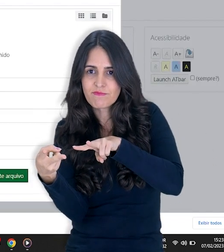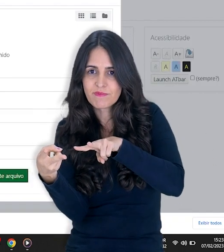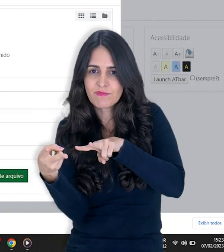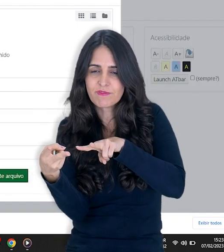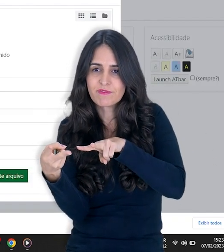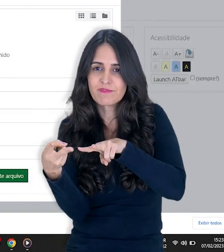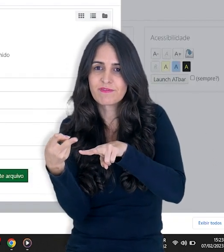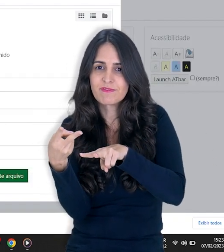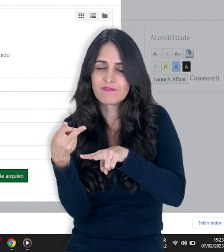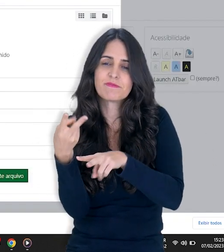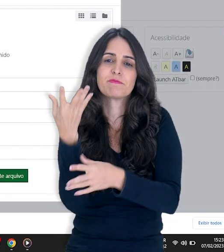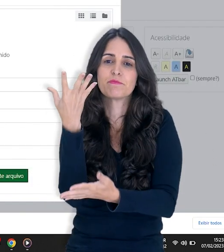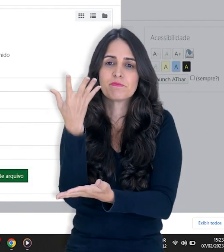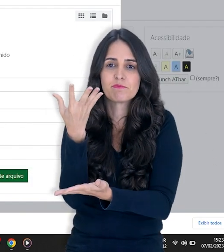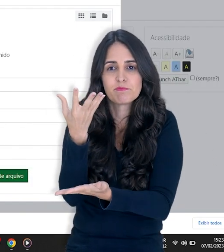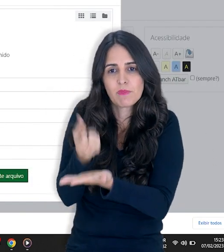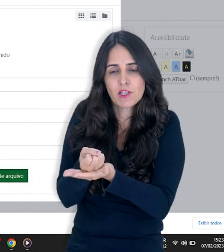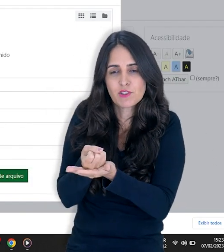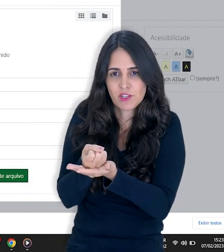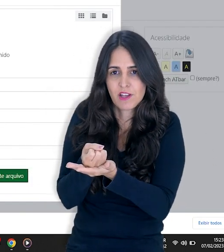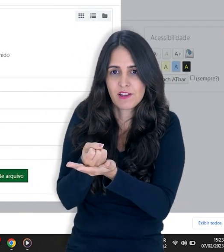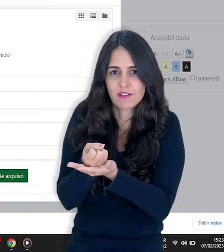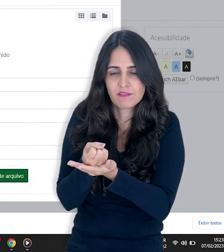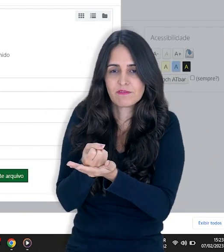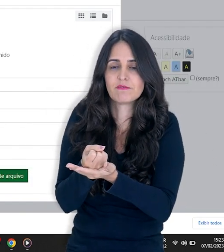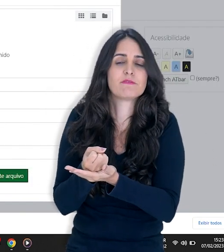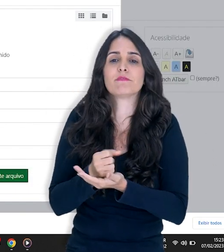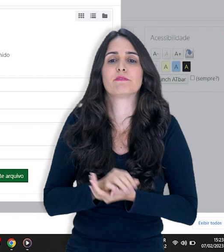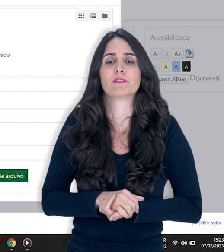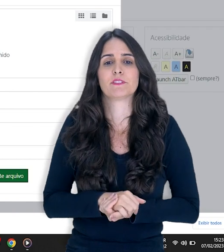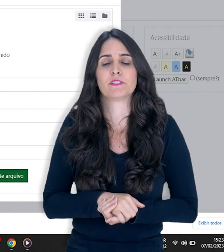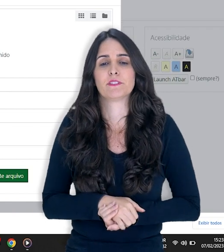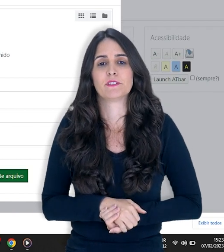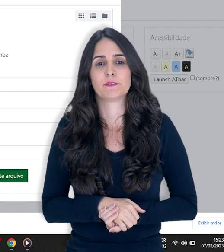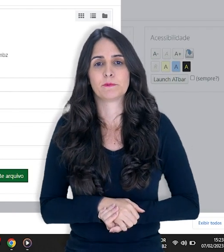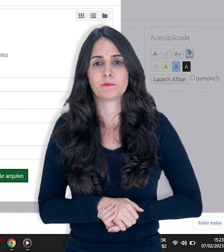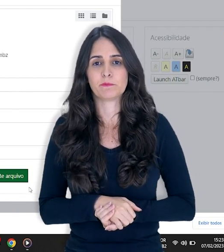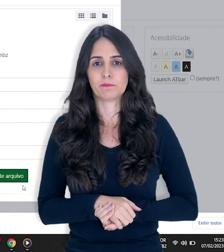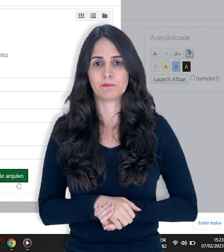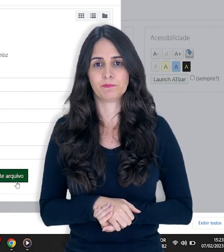escolher aqui, download. Esse é o arquivo.